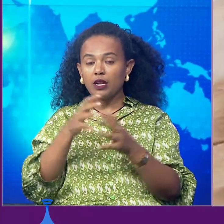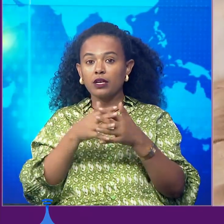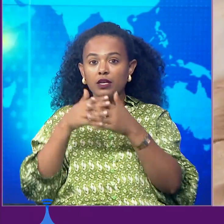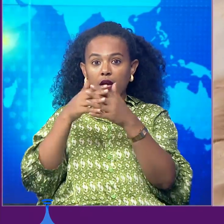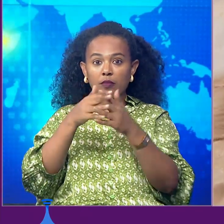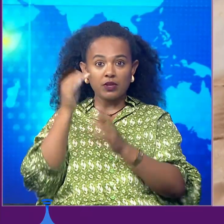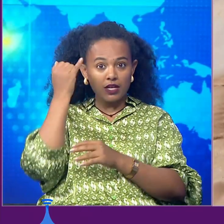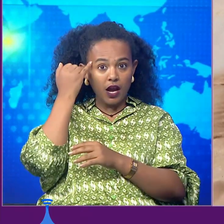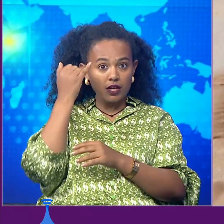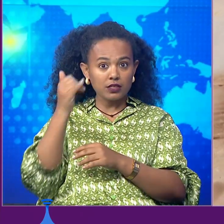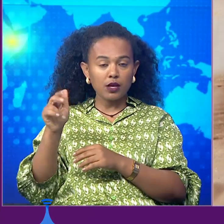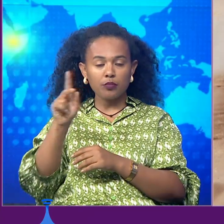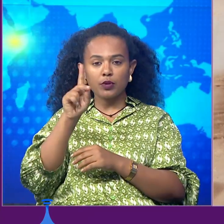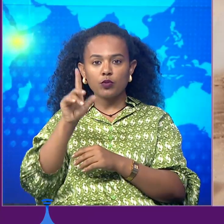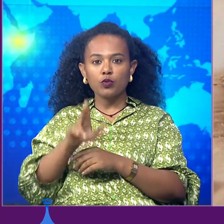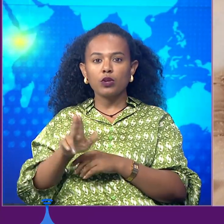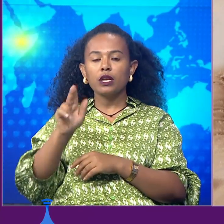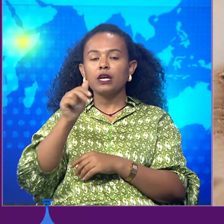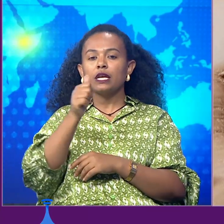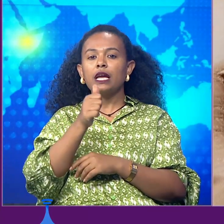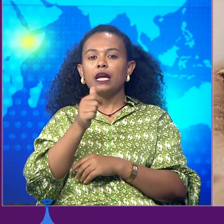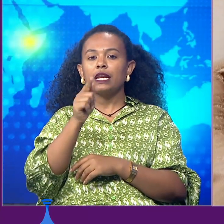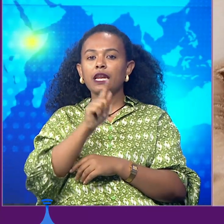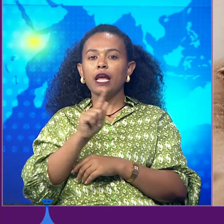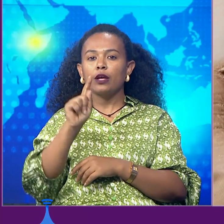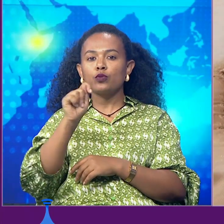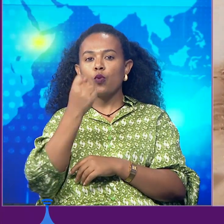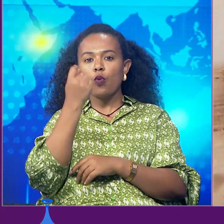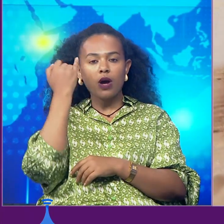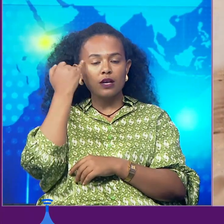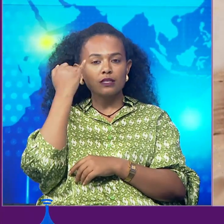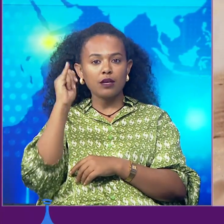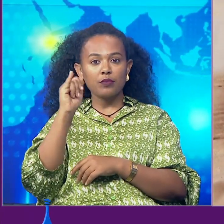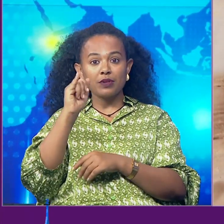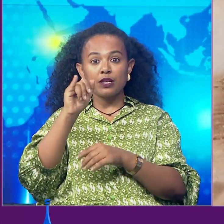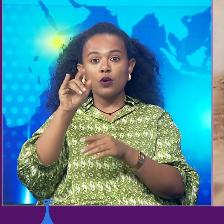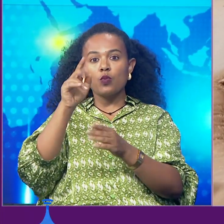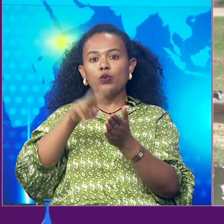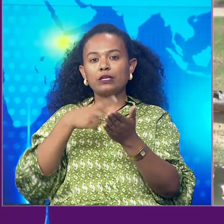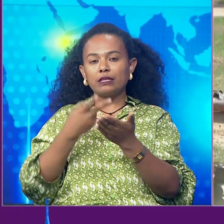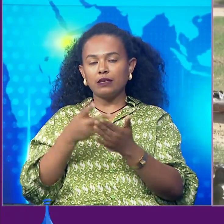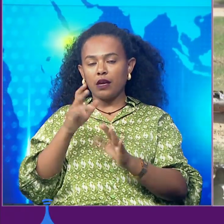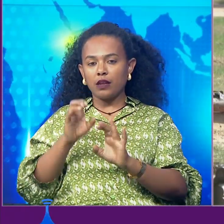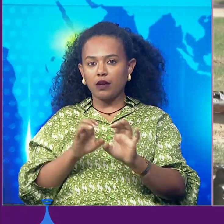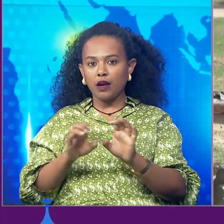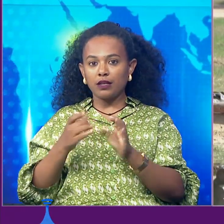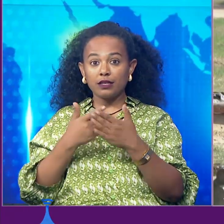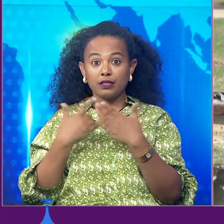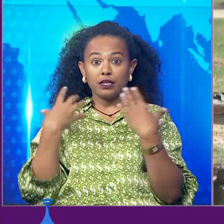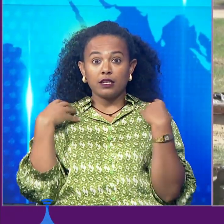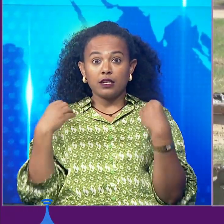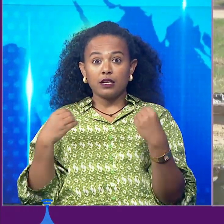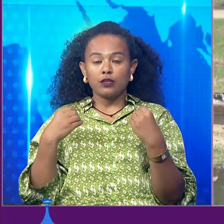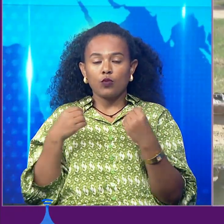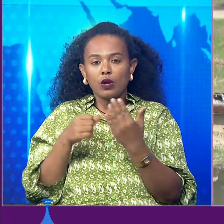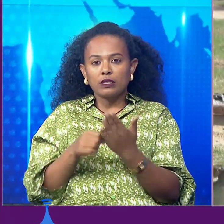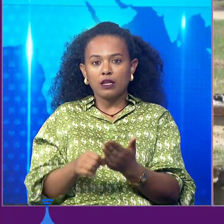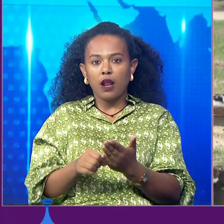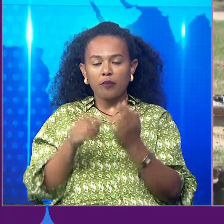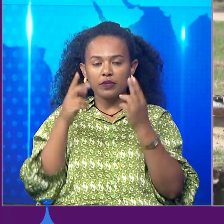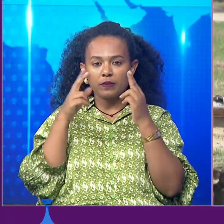ሐሳብ የዩክሬንን የኔቶ አባልነት ጥያቄ ውድቅ ያደርጋል። የዩክሬንን የደህንነት ዋስትናዎችን በተመለከተ